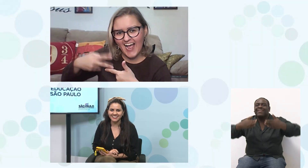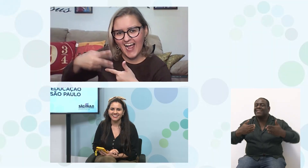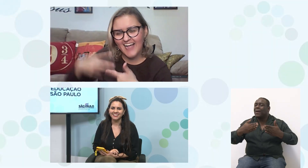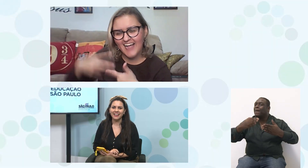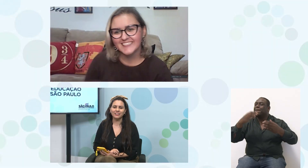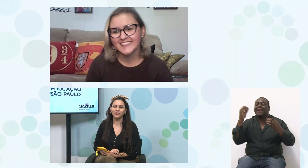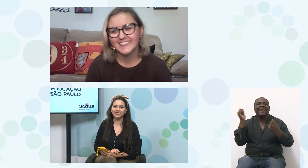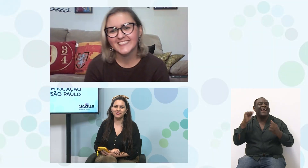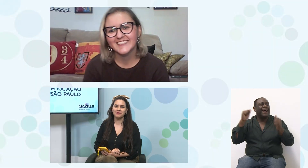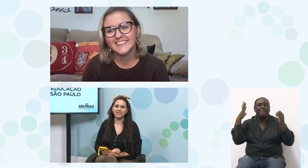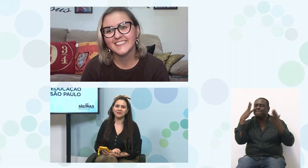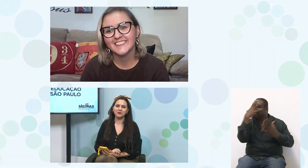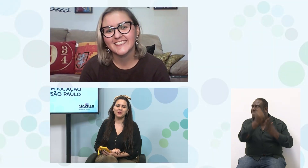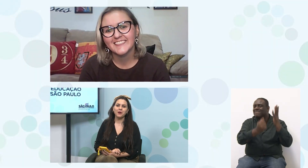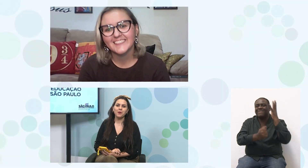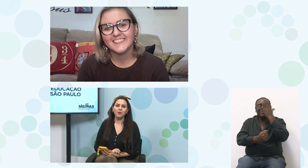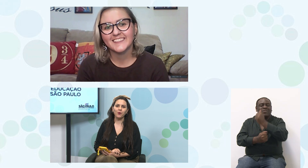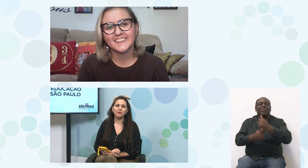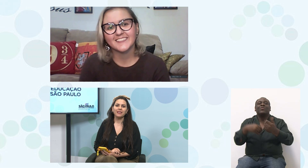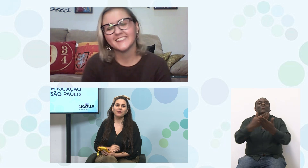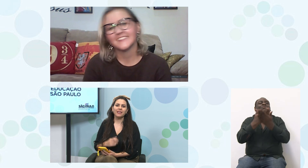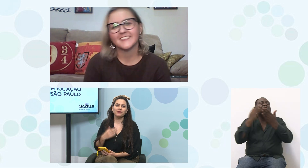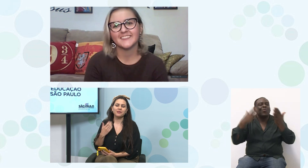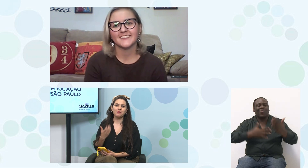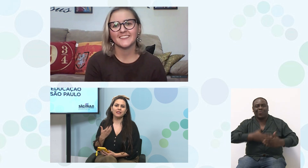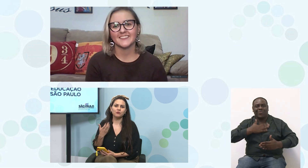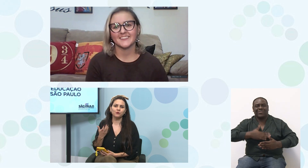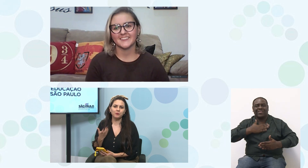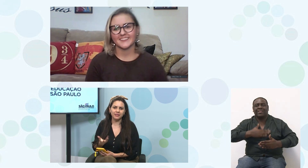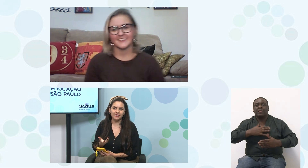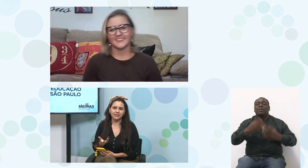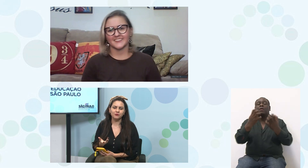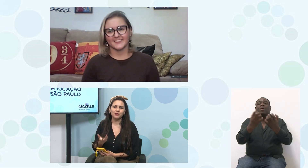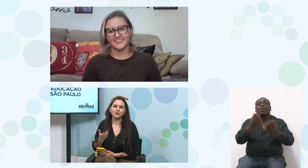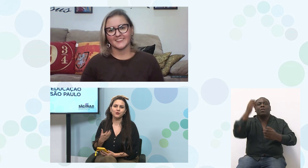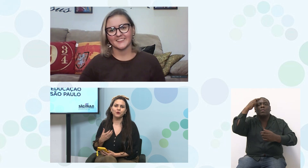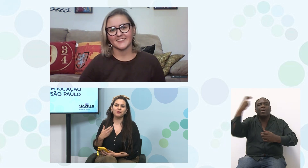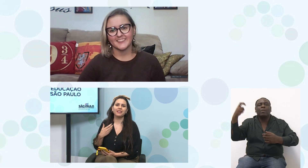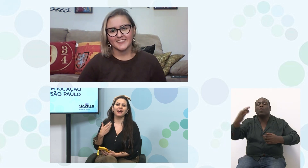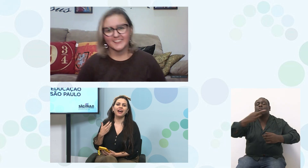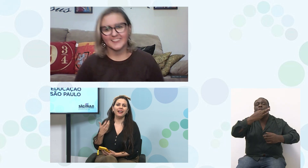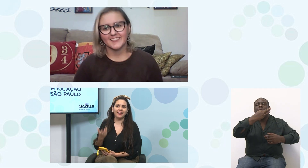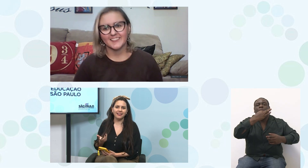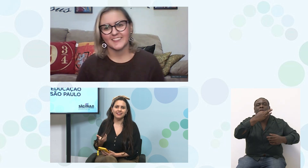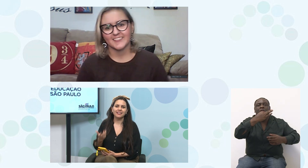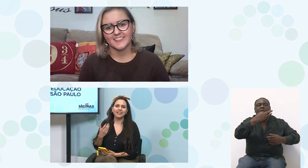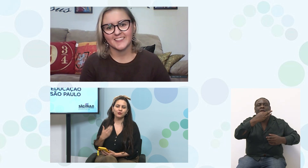delícia, adorando mesmo. Bom, eu quero saber a sua opinião sobre a Lei